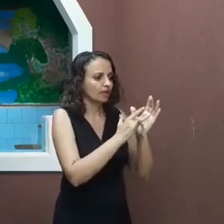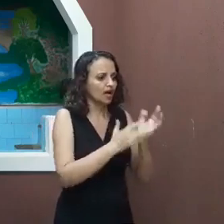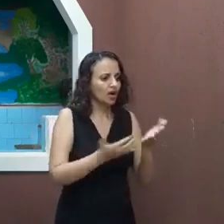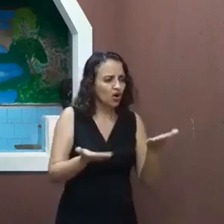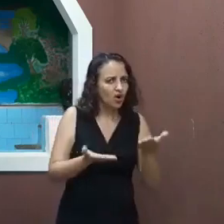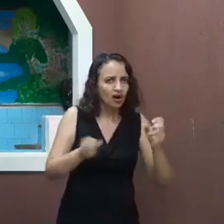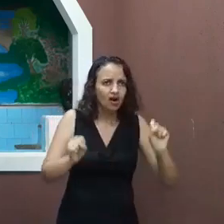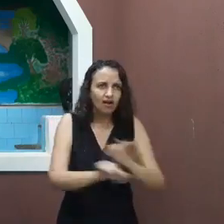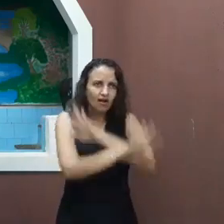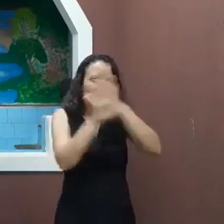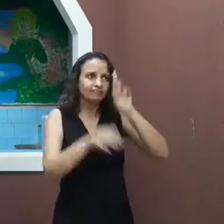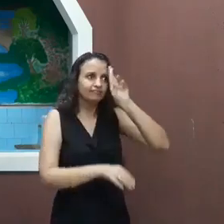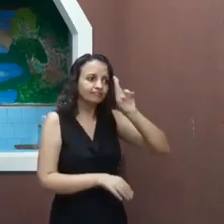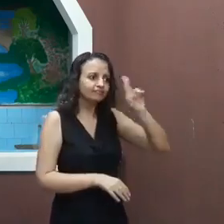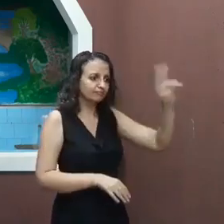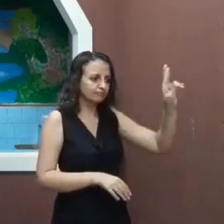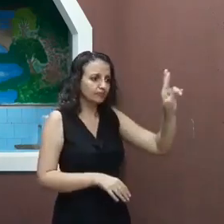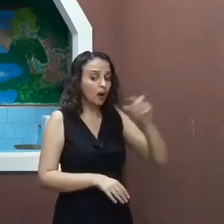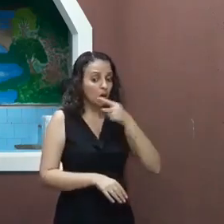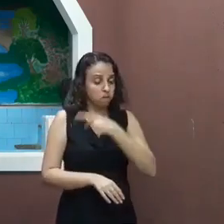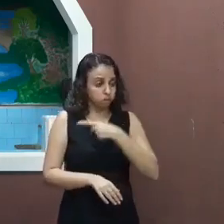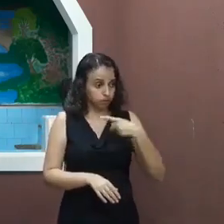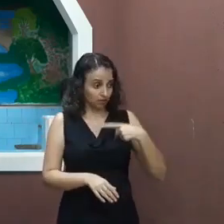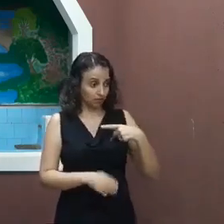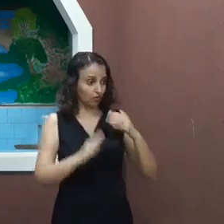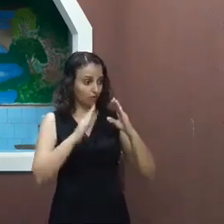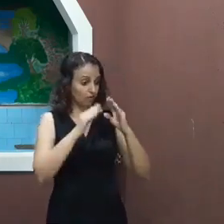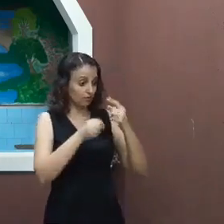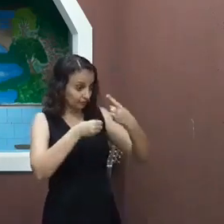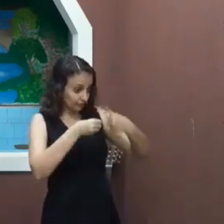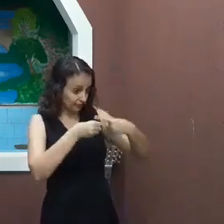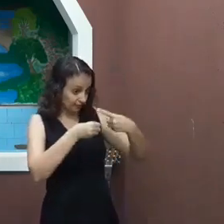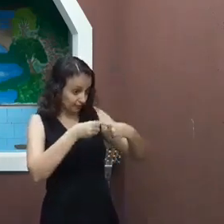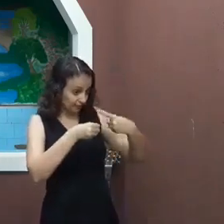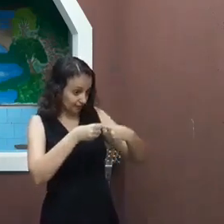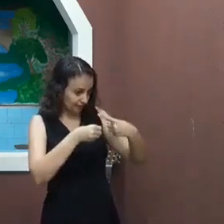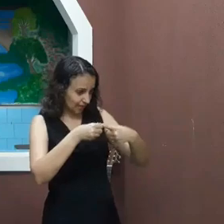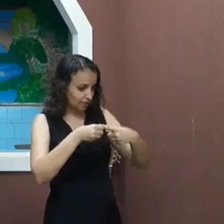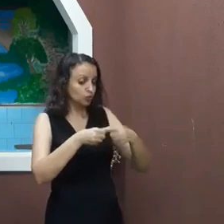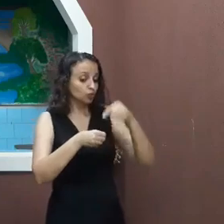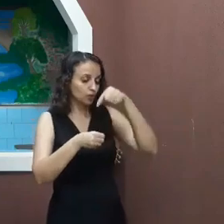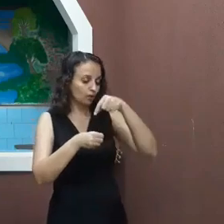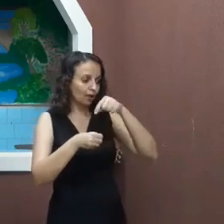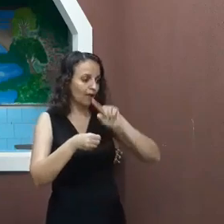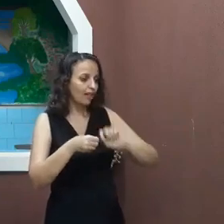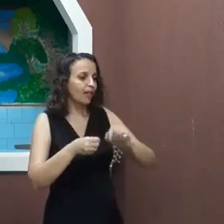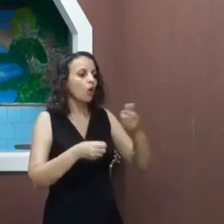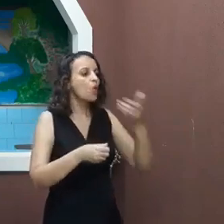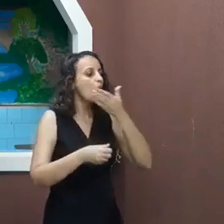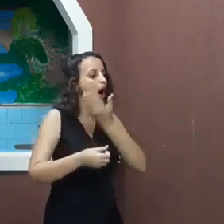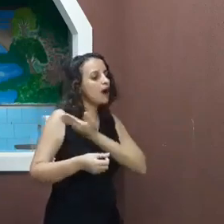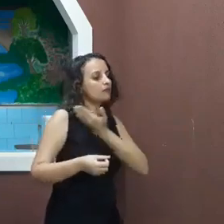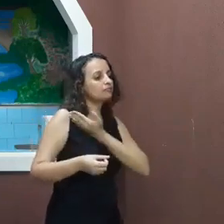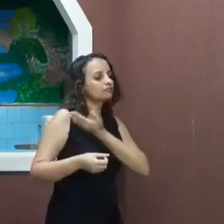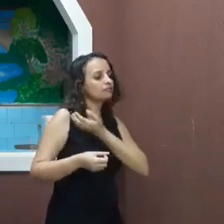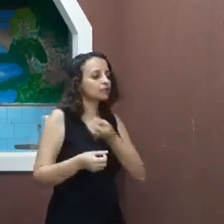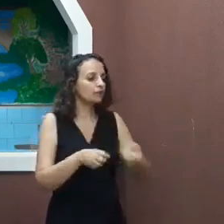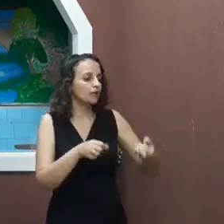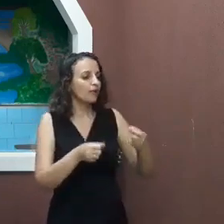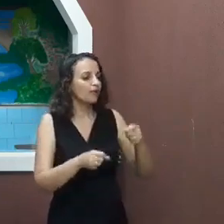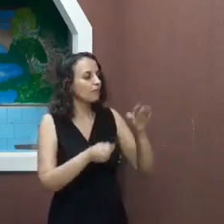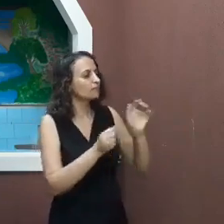foi realmente o caminho. Eu morava numa cidade e levavam para congregar em outra cidade, gastavam o seu